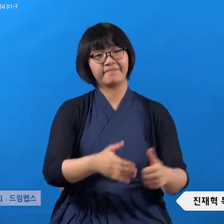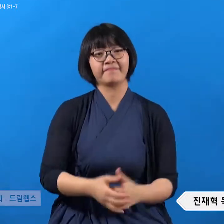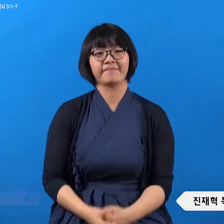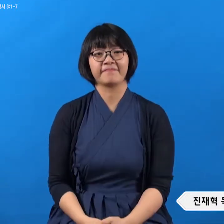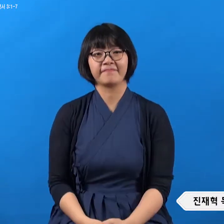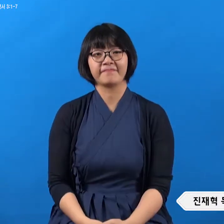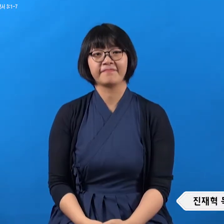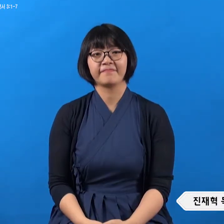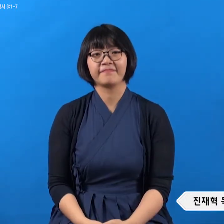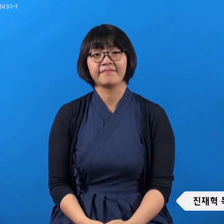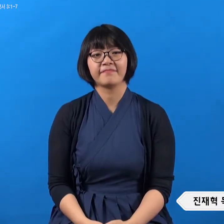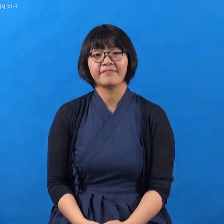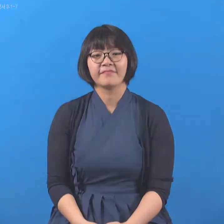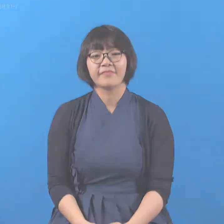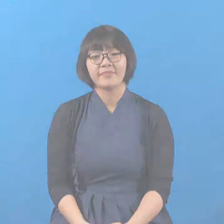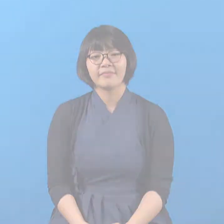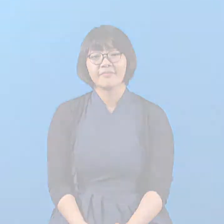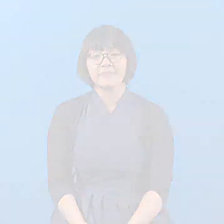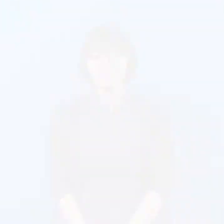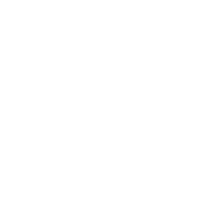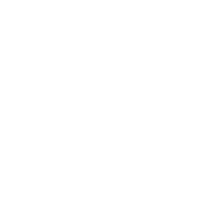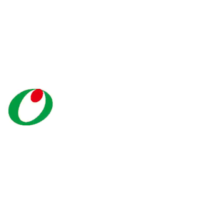이름으로 축원합니다.